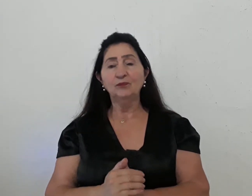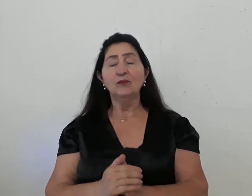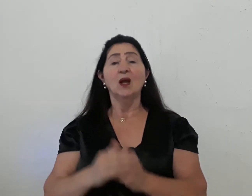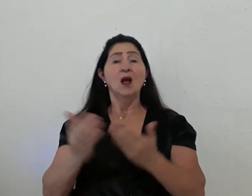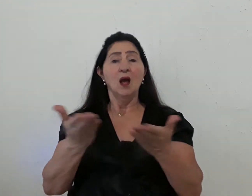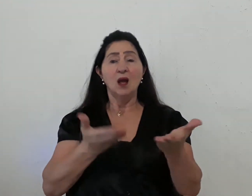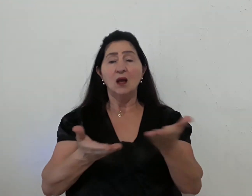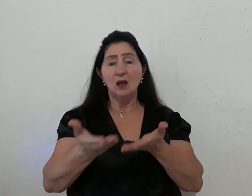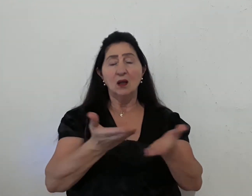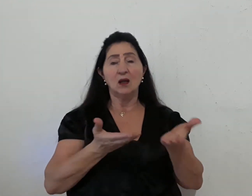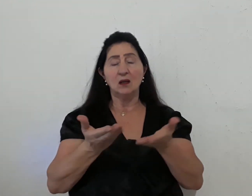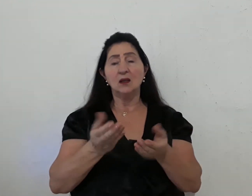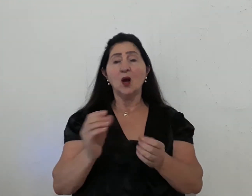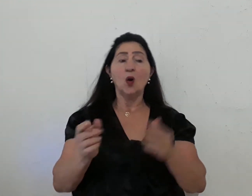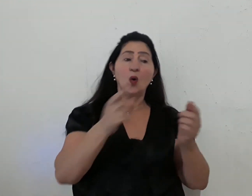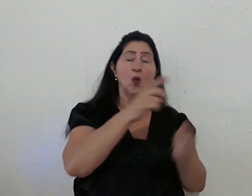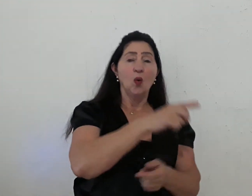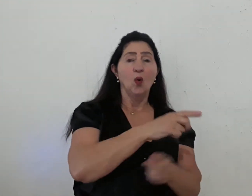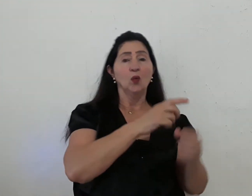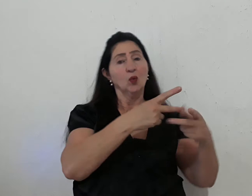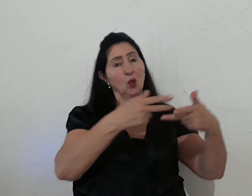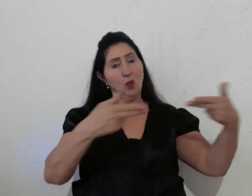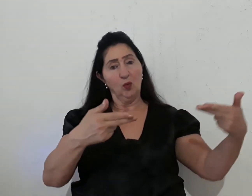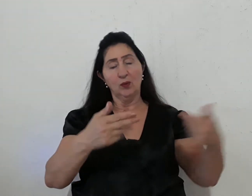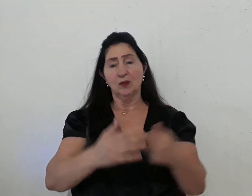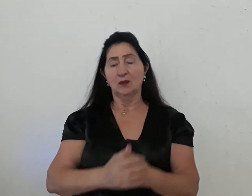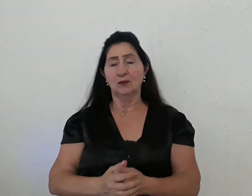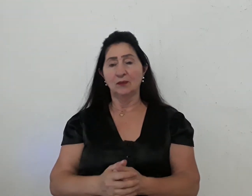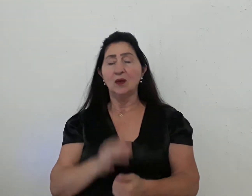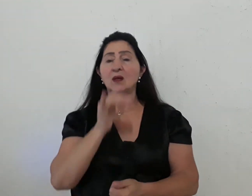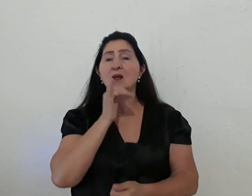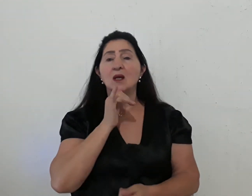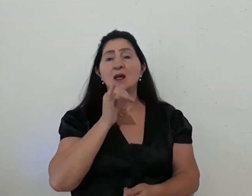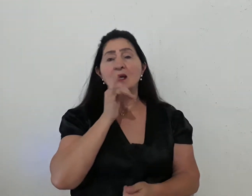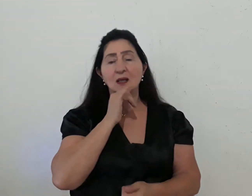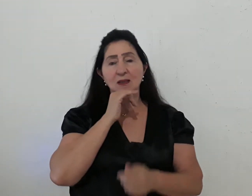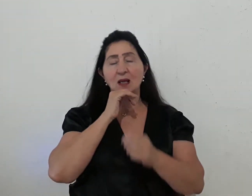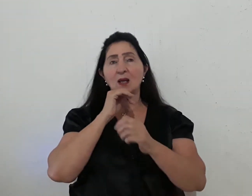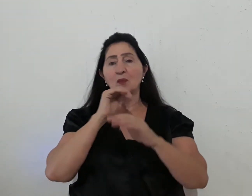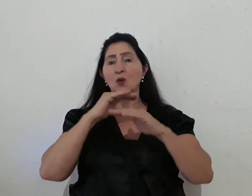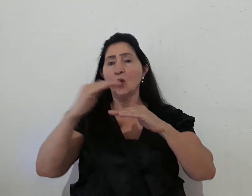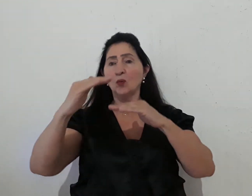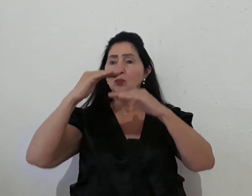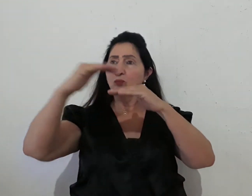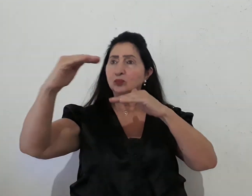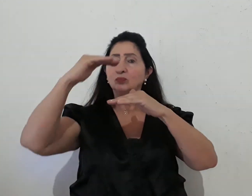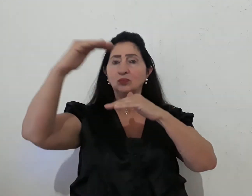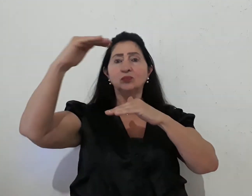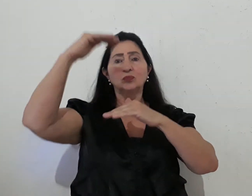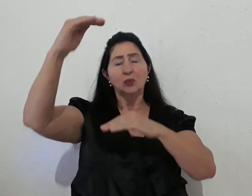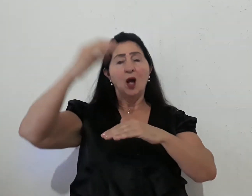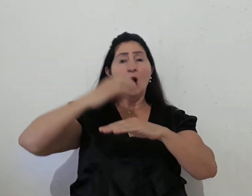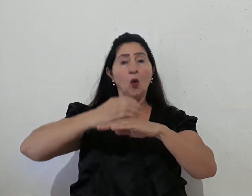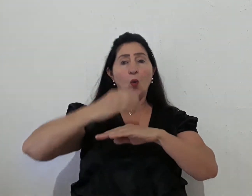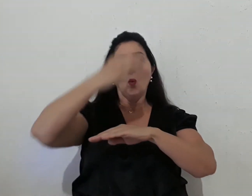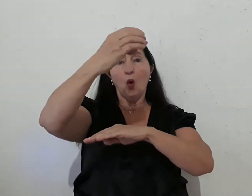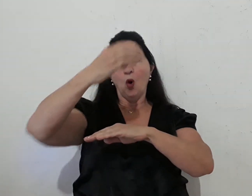relação a outro objeto. Exemplos: uma prateleira onde estão copos ou livros, o